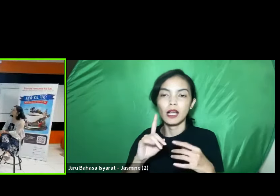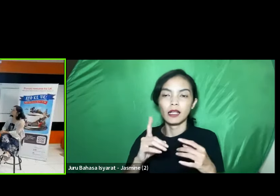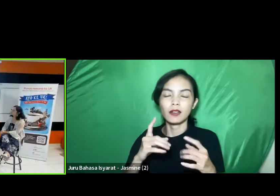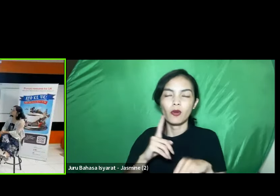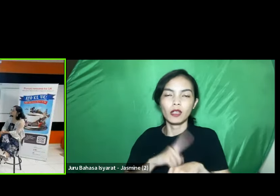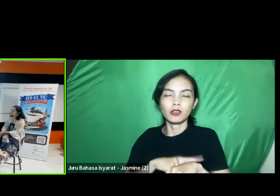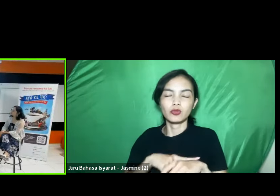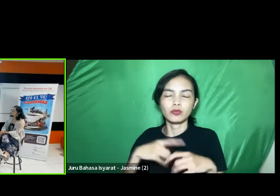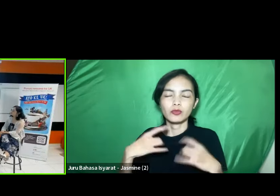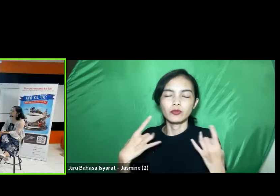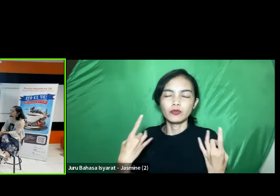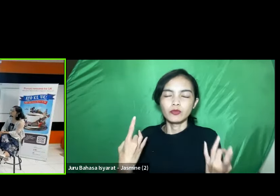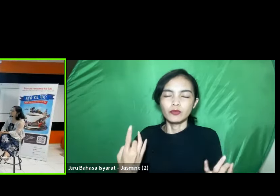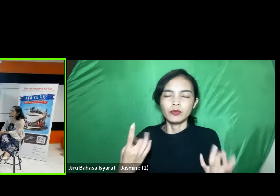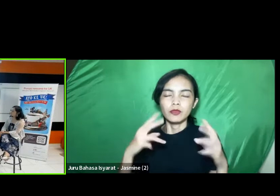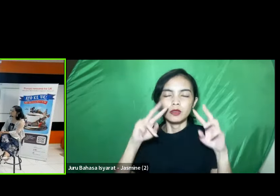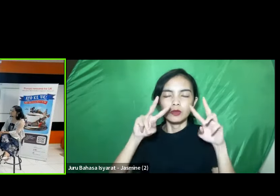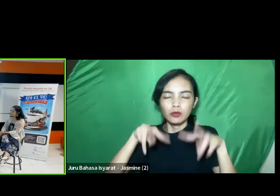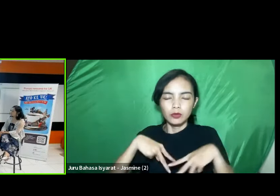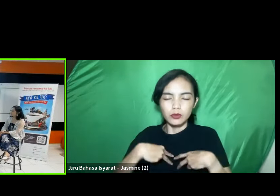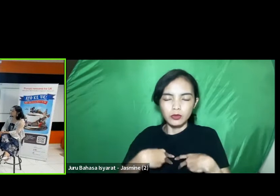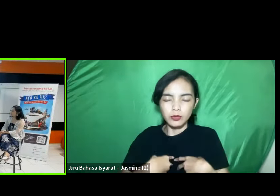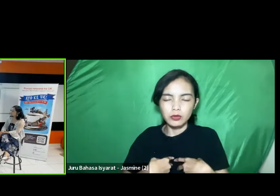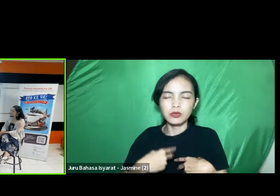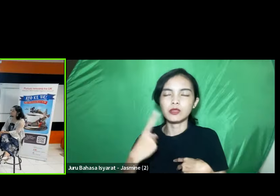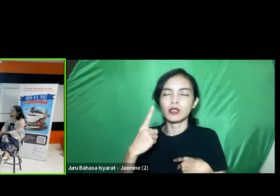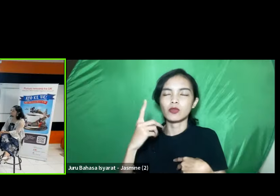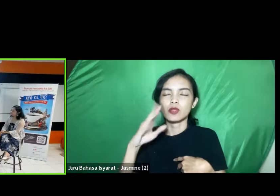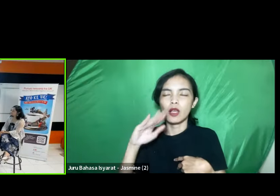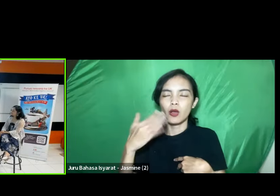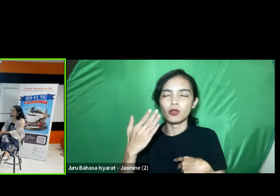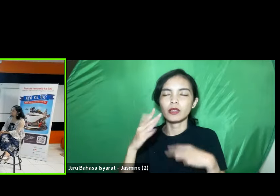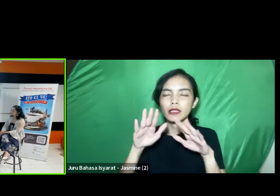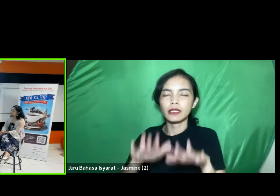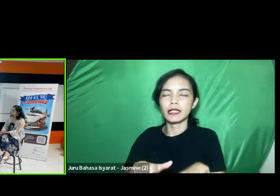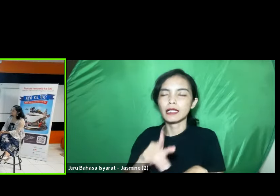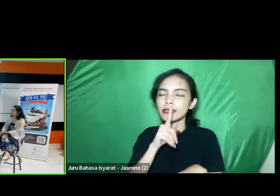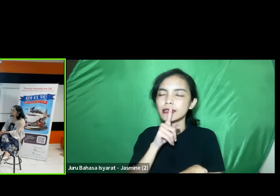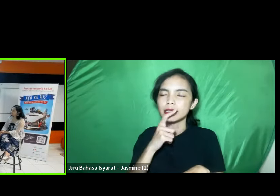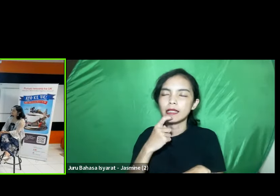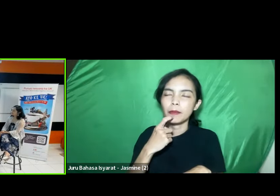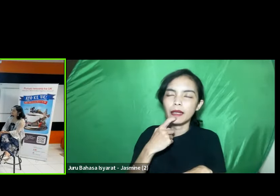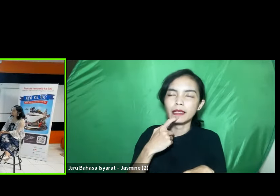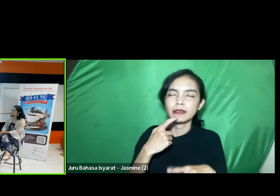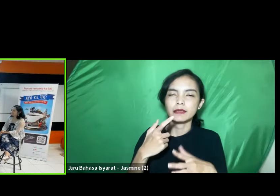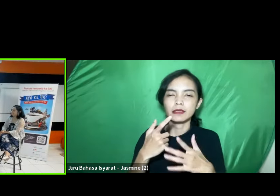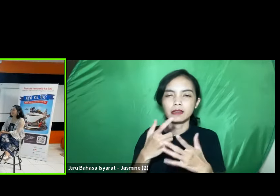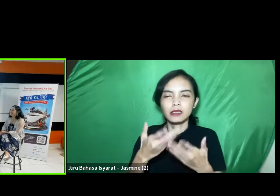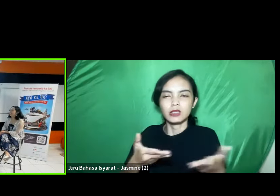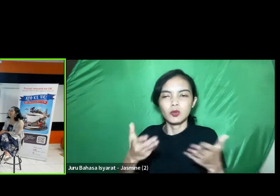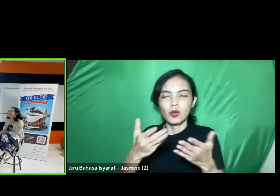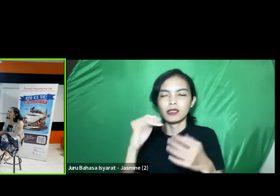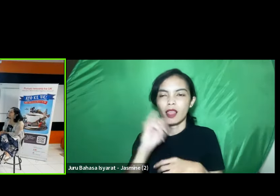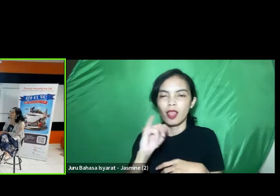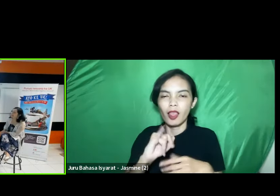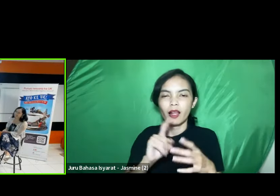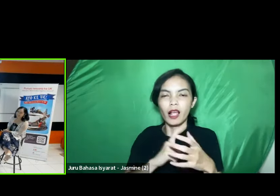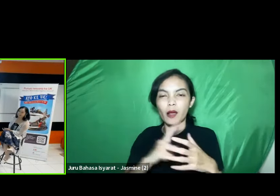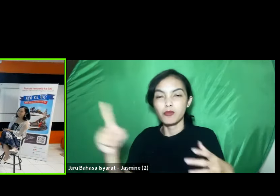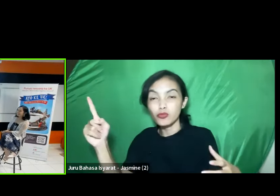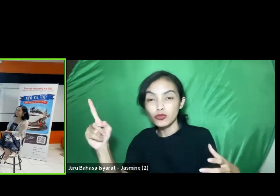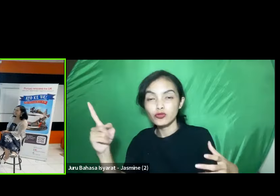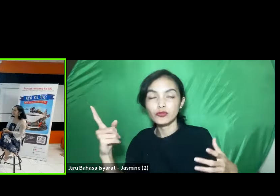sebetulnya Mau apa sih gitu setahun ke UK itu buat ngapain apa melarikan diri dari kenyataan gitu ya